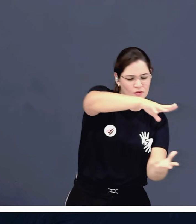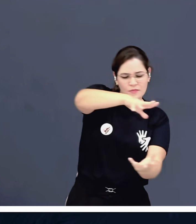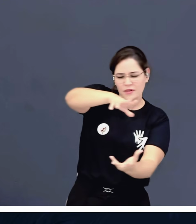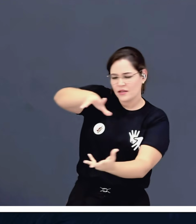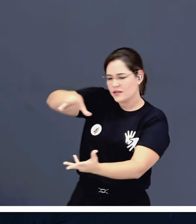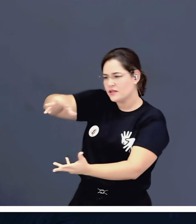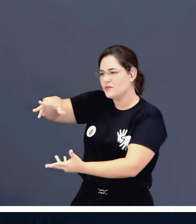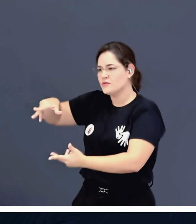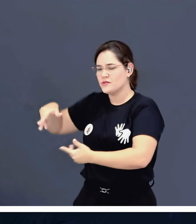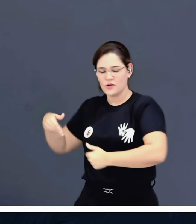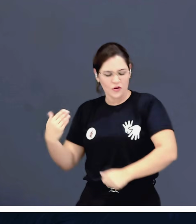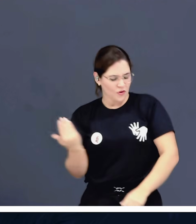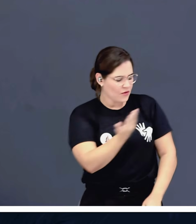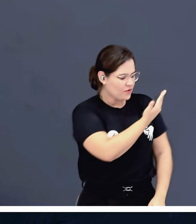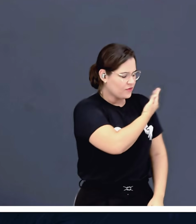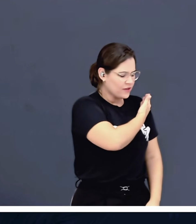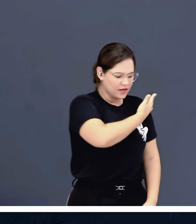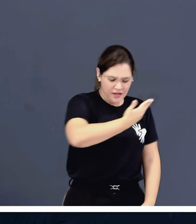e domínios,